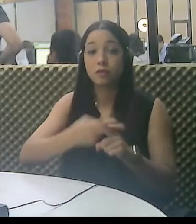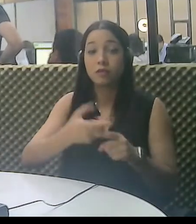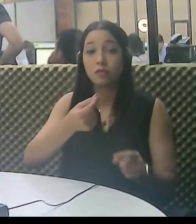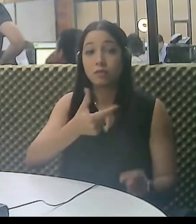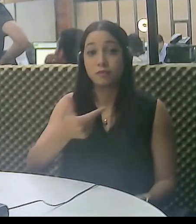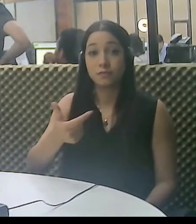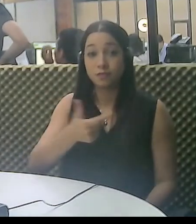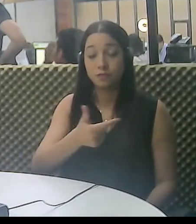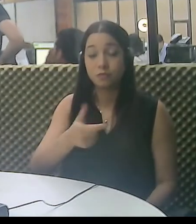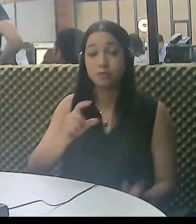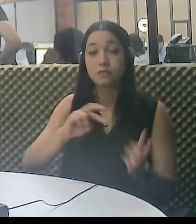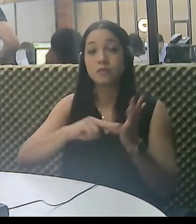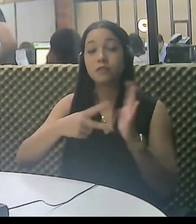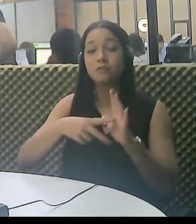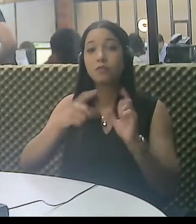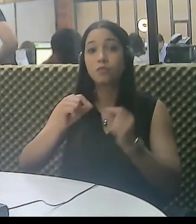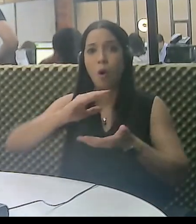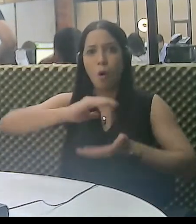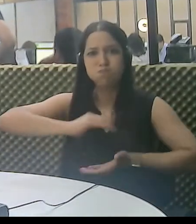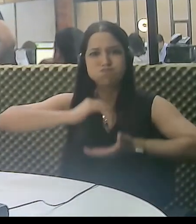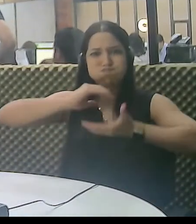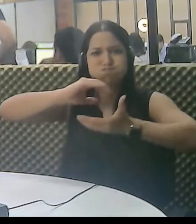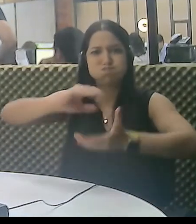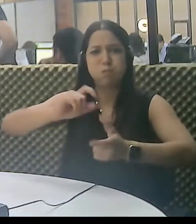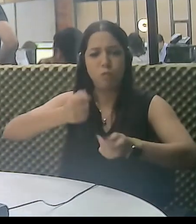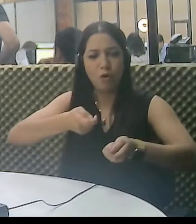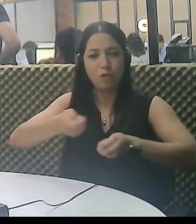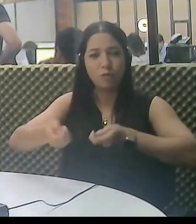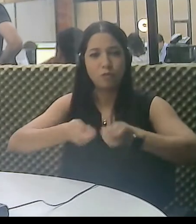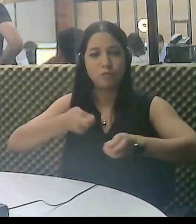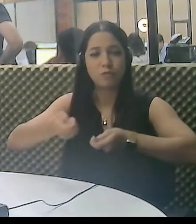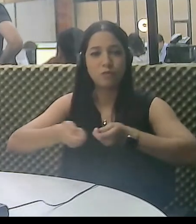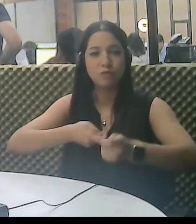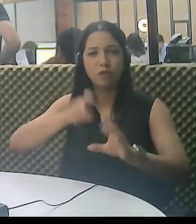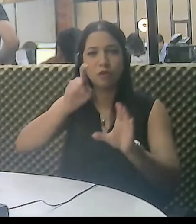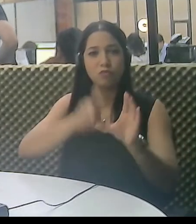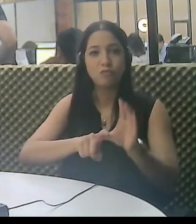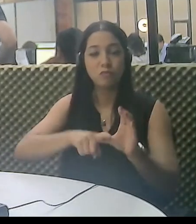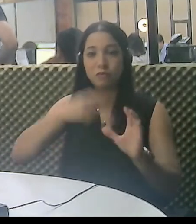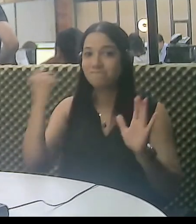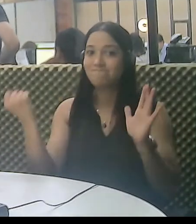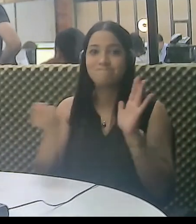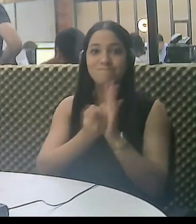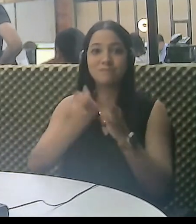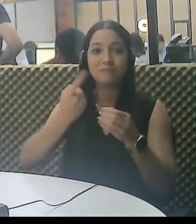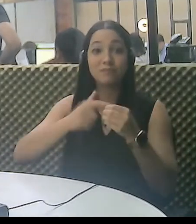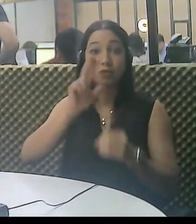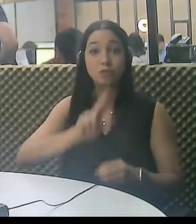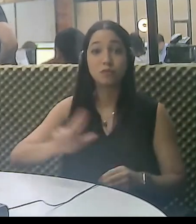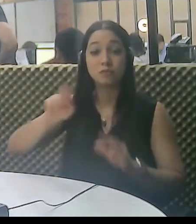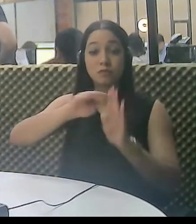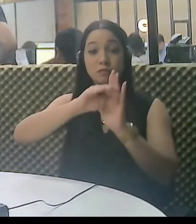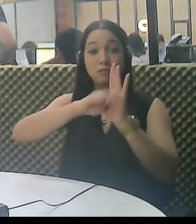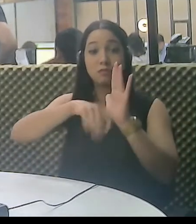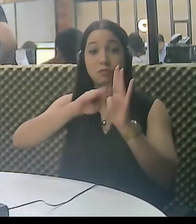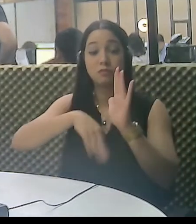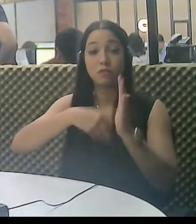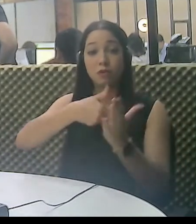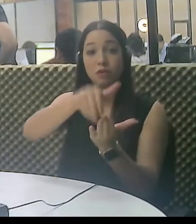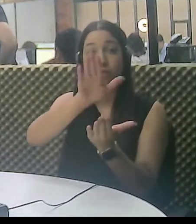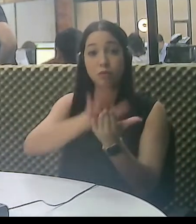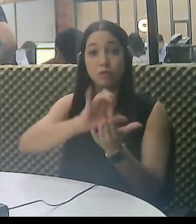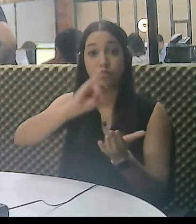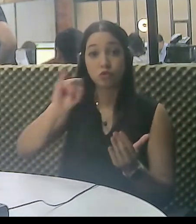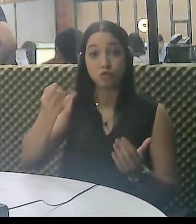2022. Trata-se do maior pacote de renegociação de dívidas da história da cidade, concedendo descontos sobre multas e